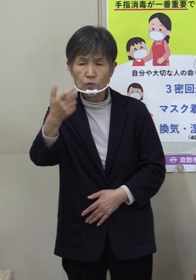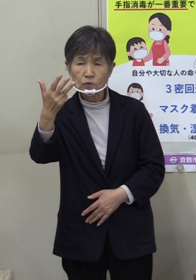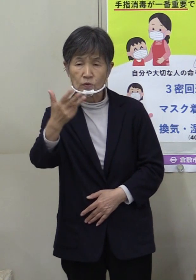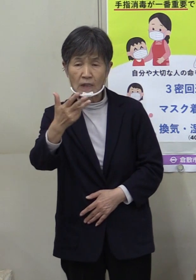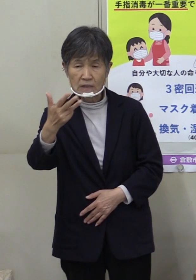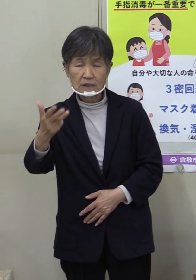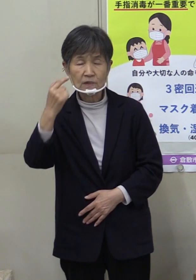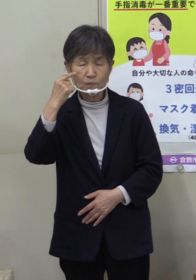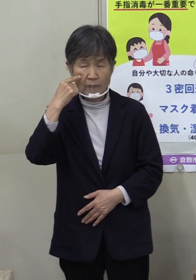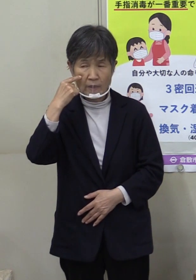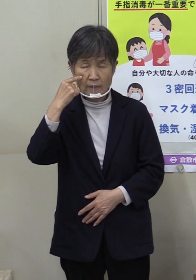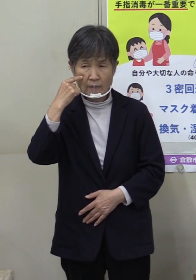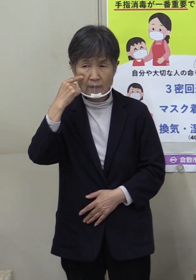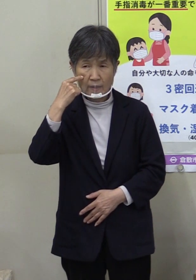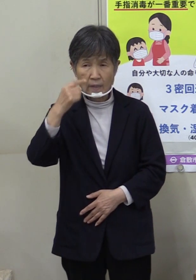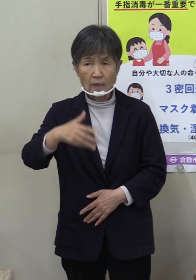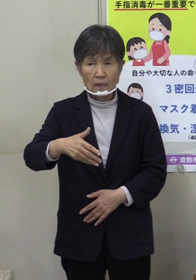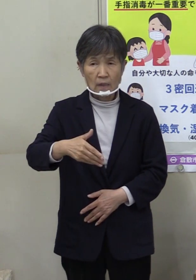968、